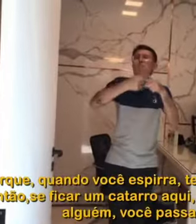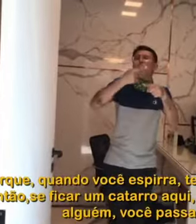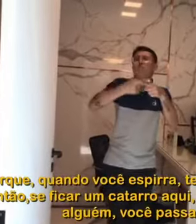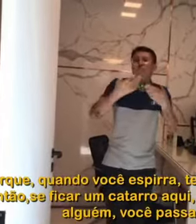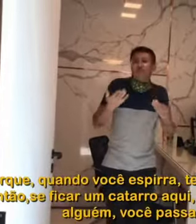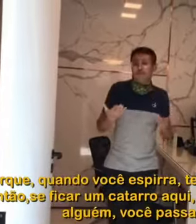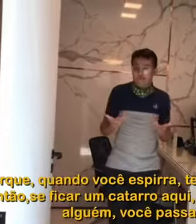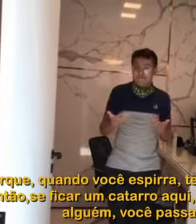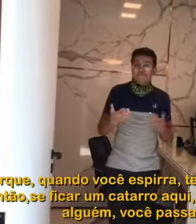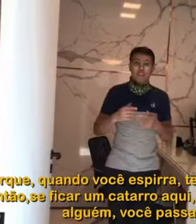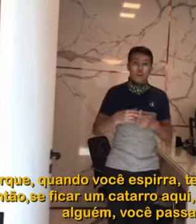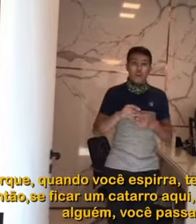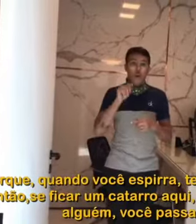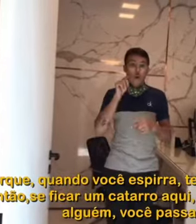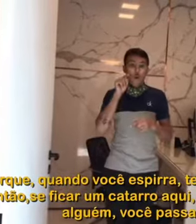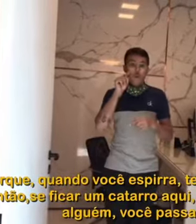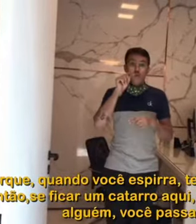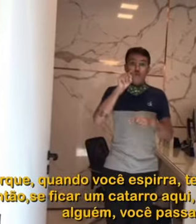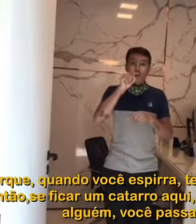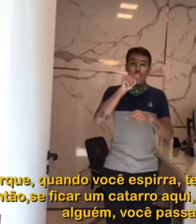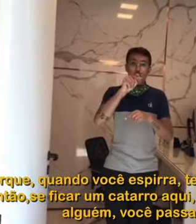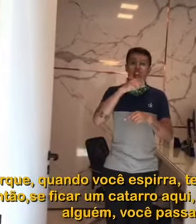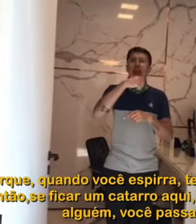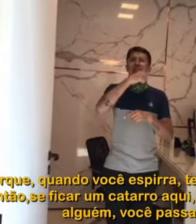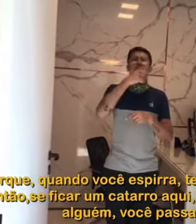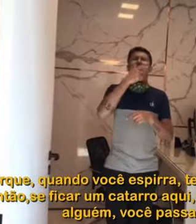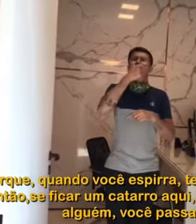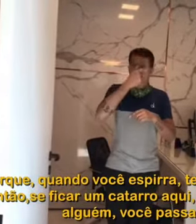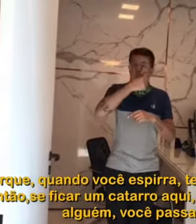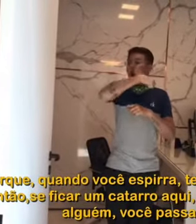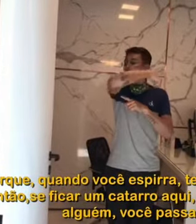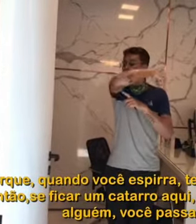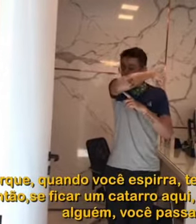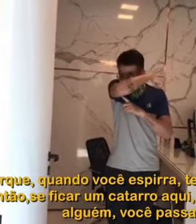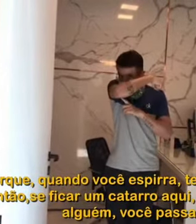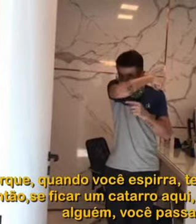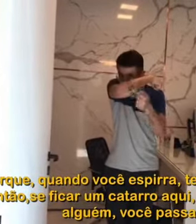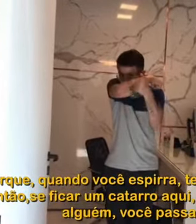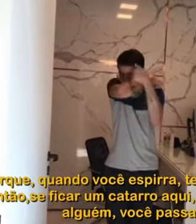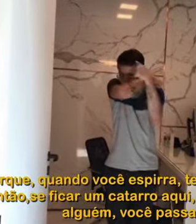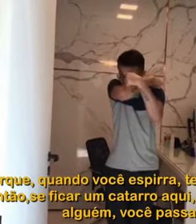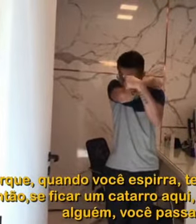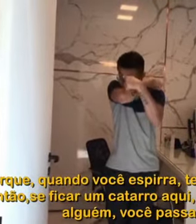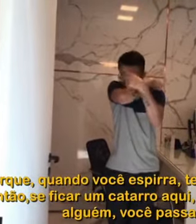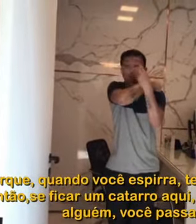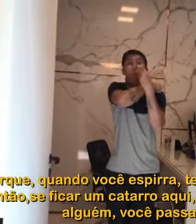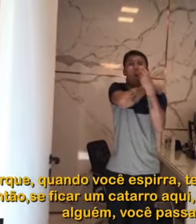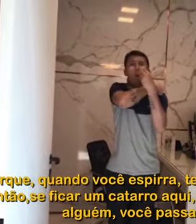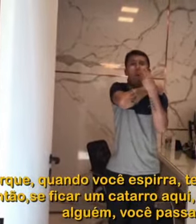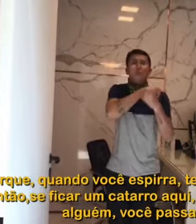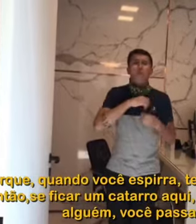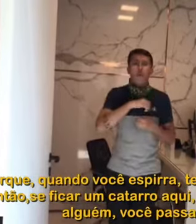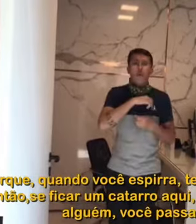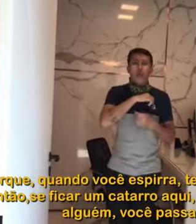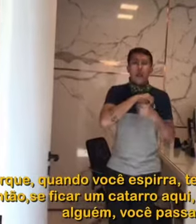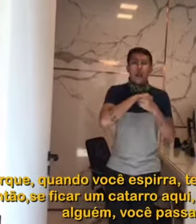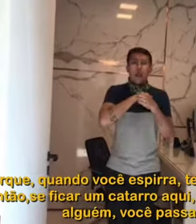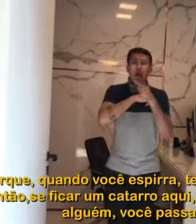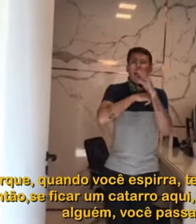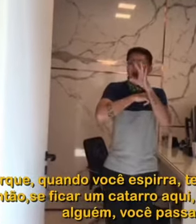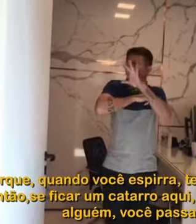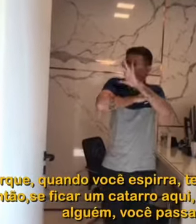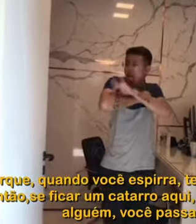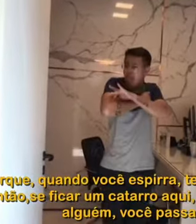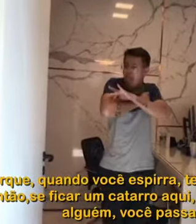Porque quando você espirra, você tem que espirrar aqui. Então, se ficar um catarro